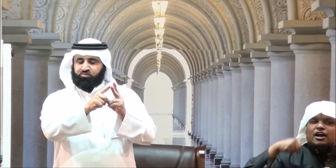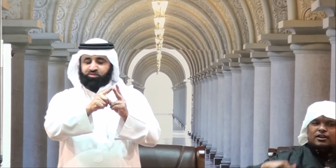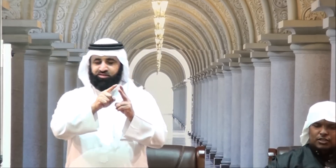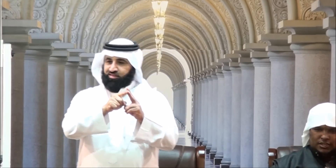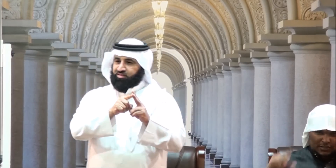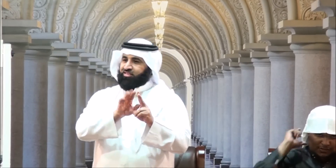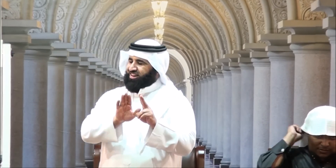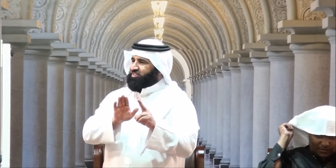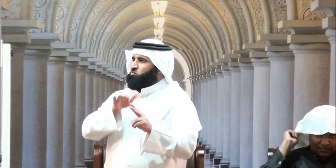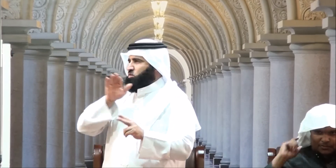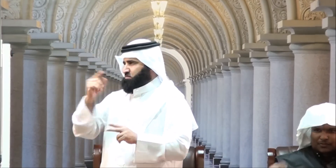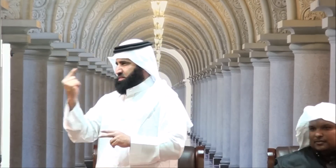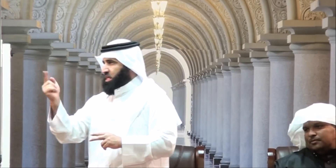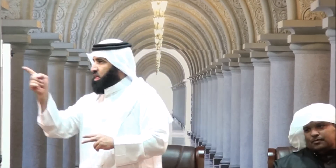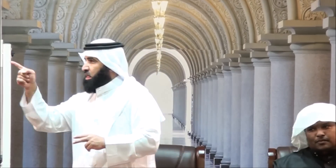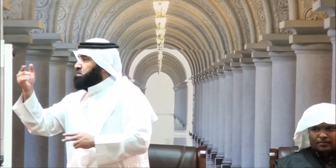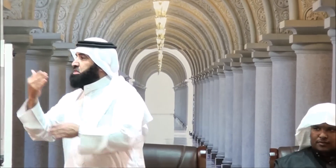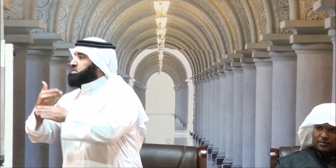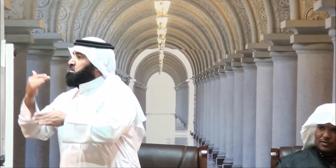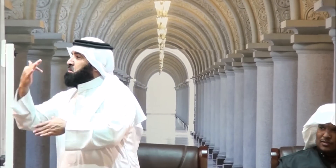ما الذي أخرجك؟